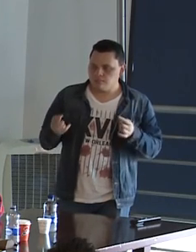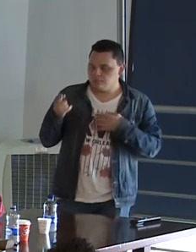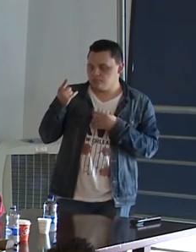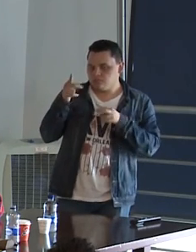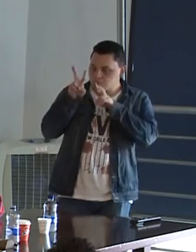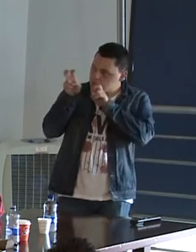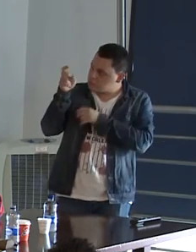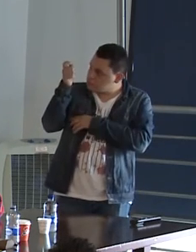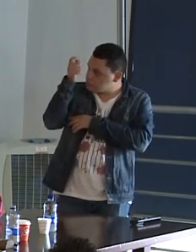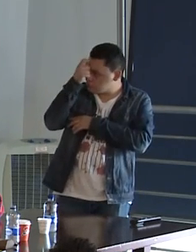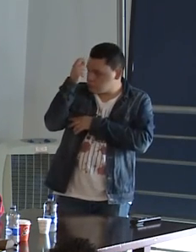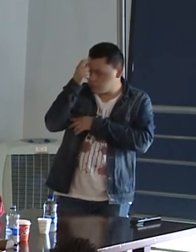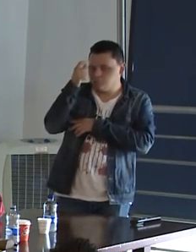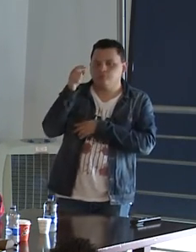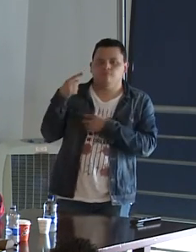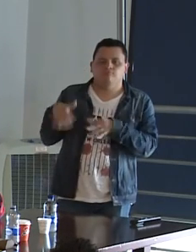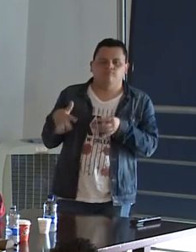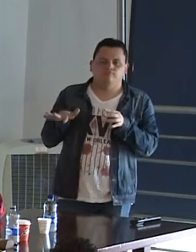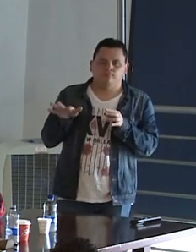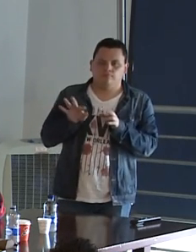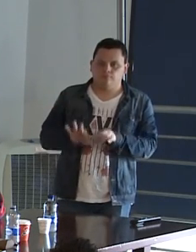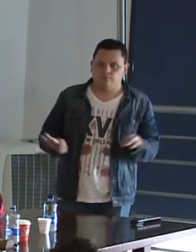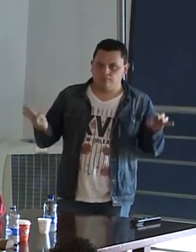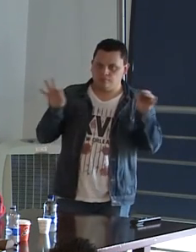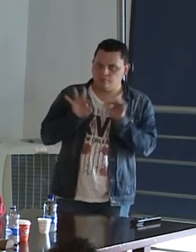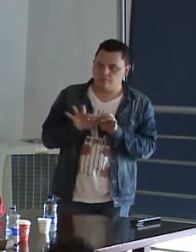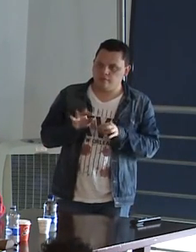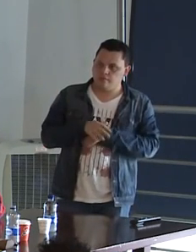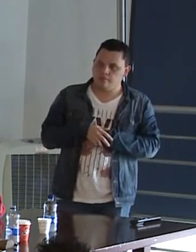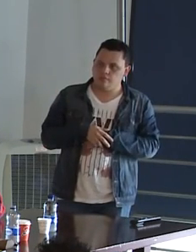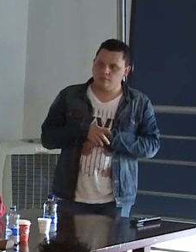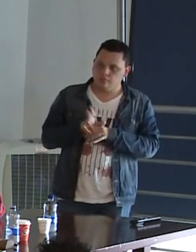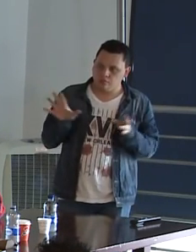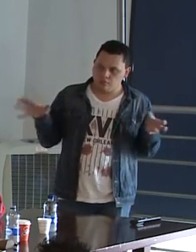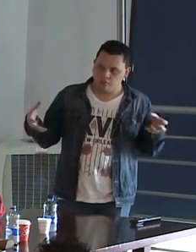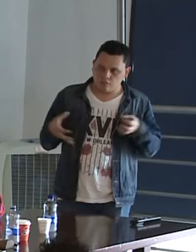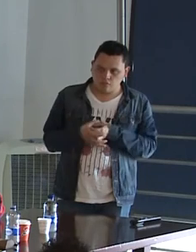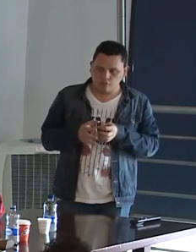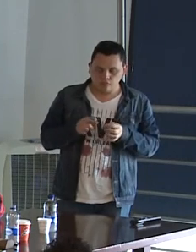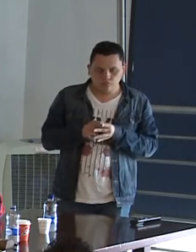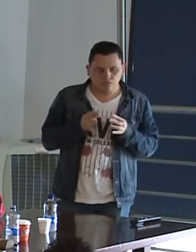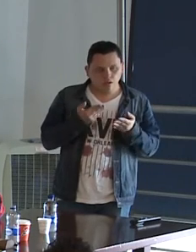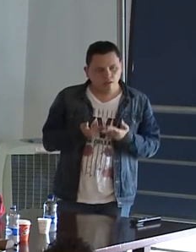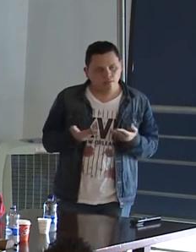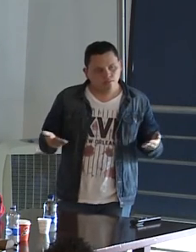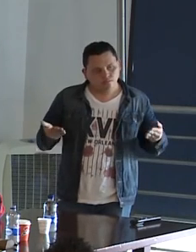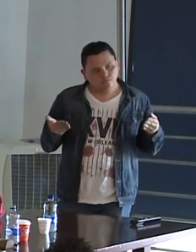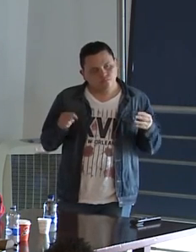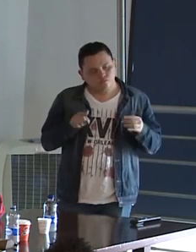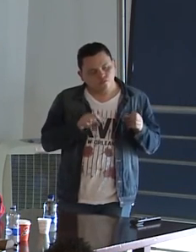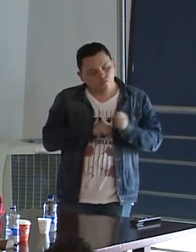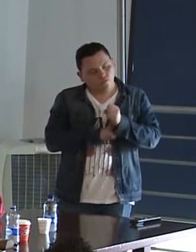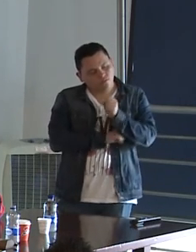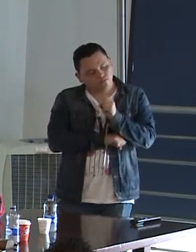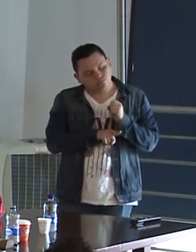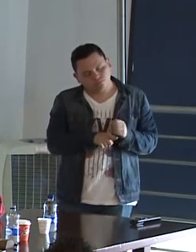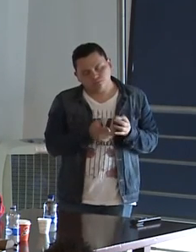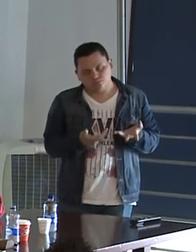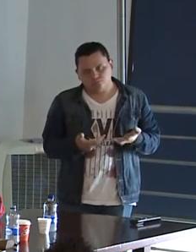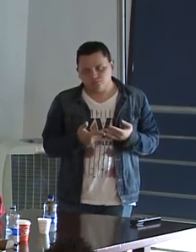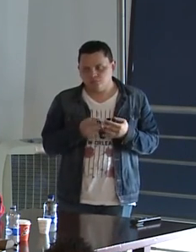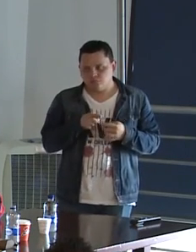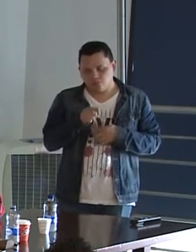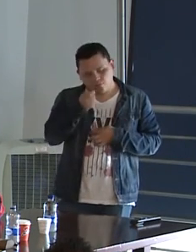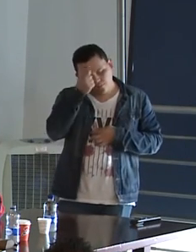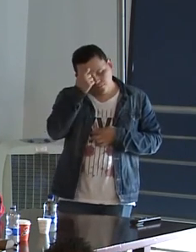memoria, creo que hay ahí un conjunto de elementos fundamentales para fortalecer